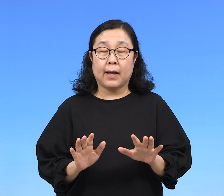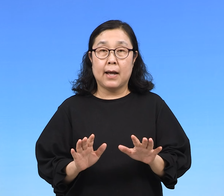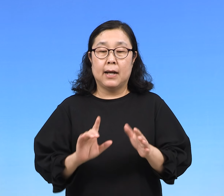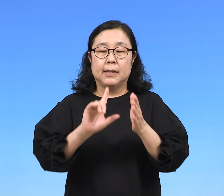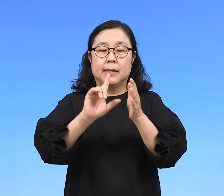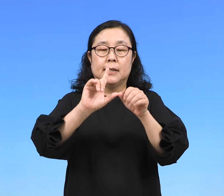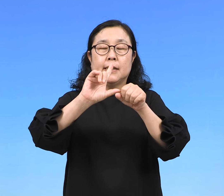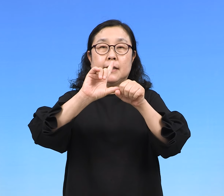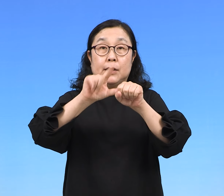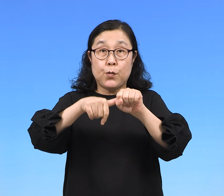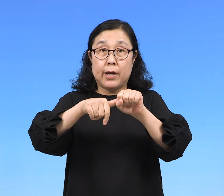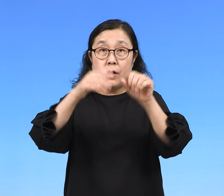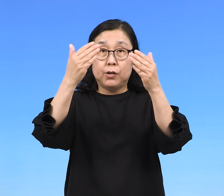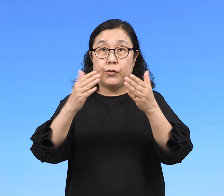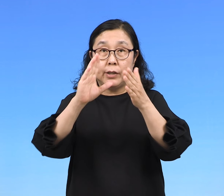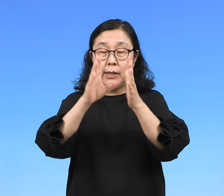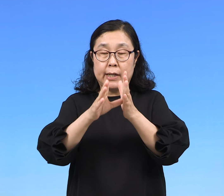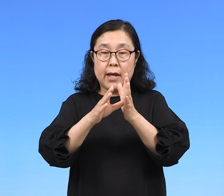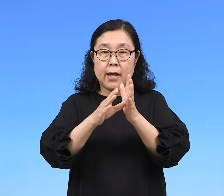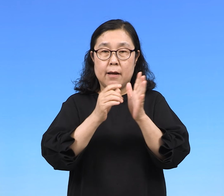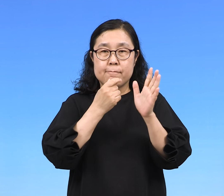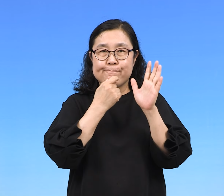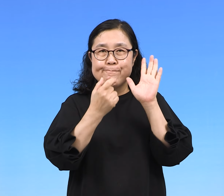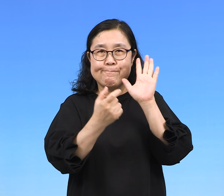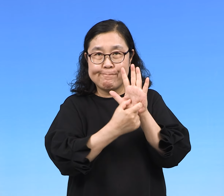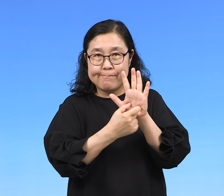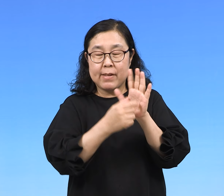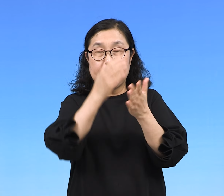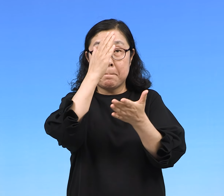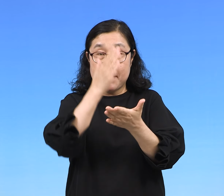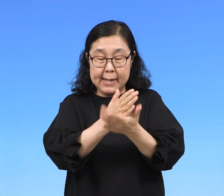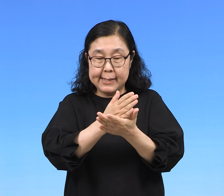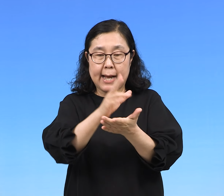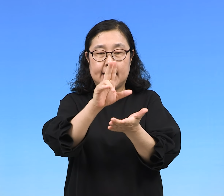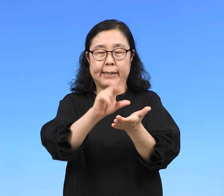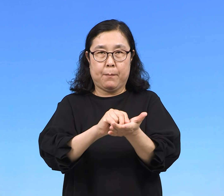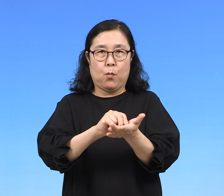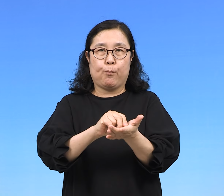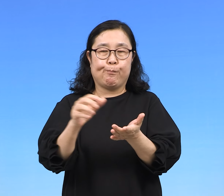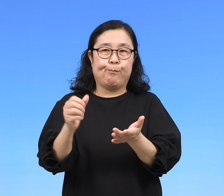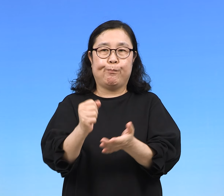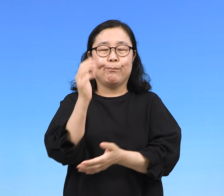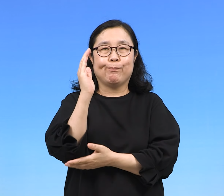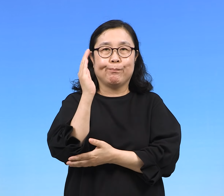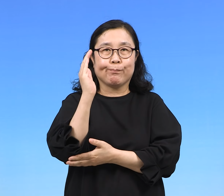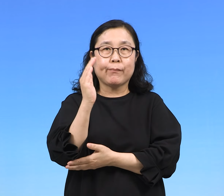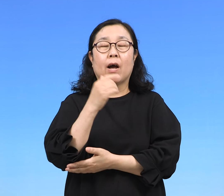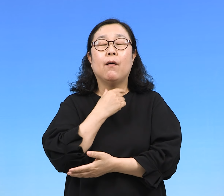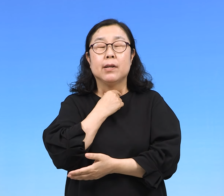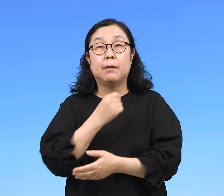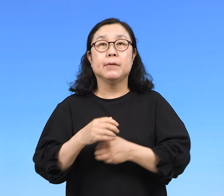오늘은 기회 주실 때 거부하지 말자, 이런 제목으로 말씀을 전하려고